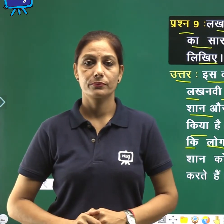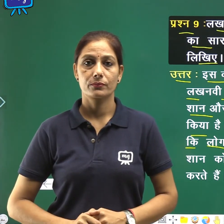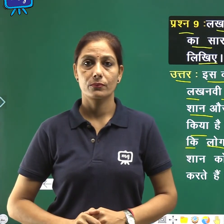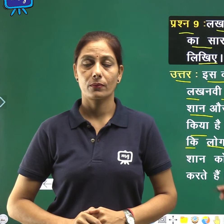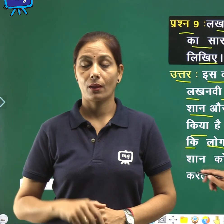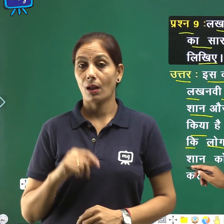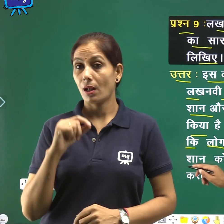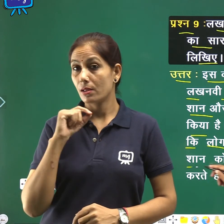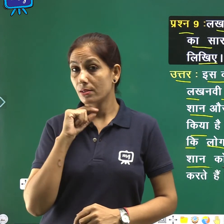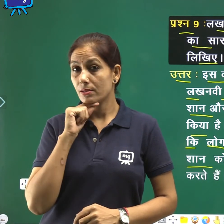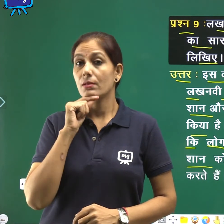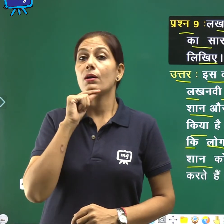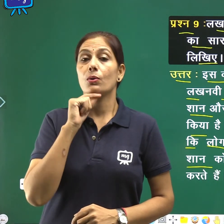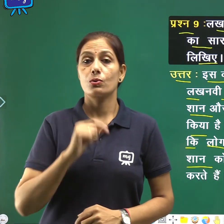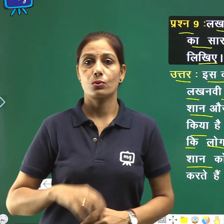शान और शौकत को